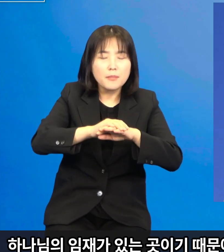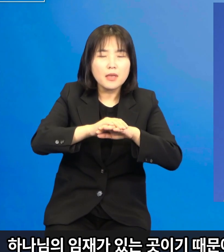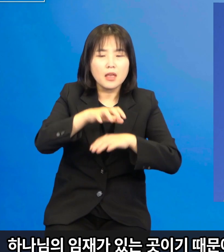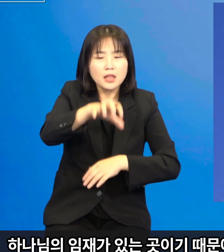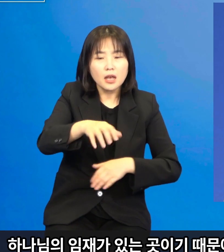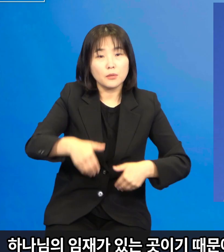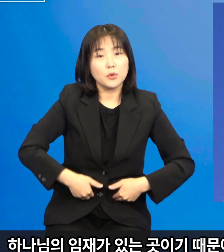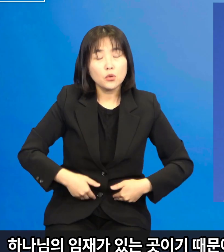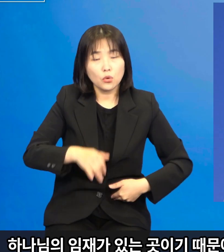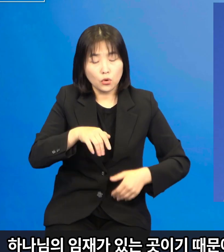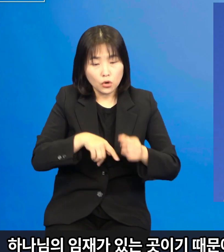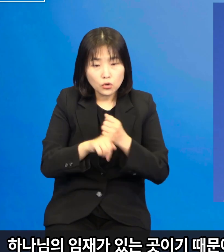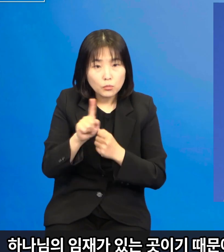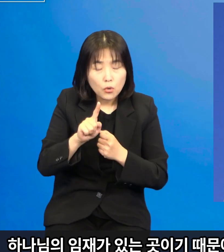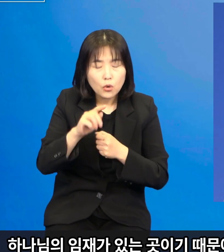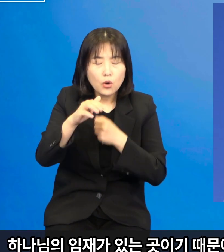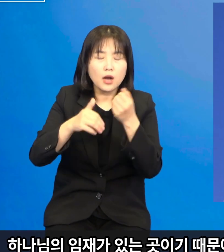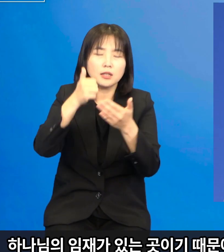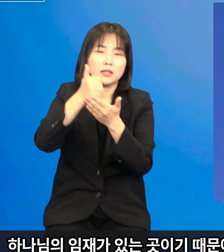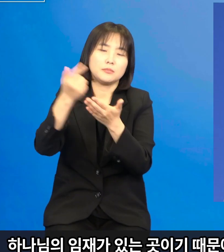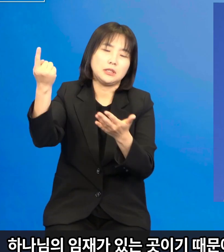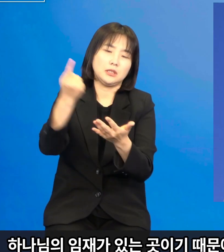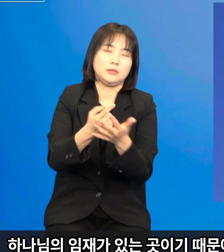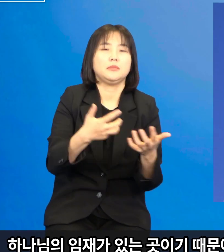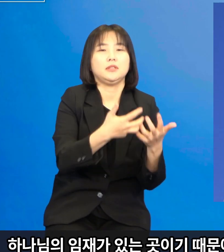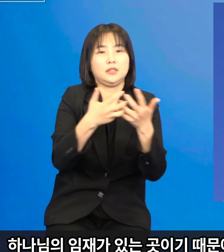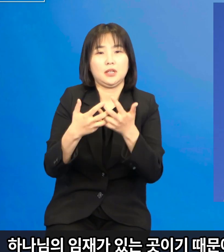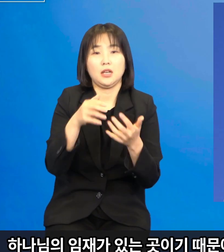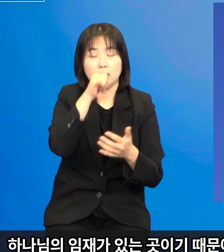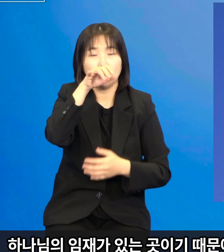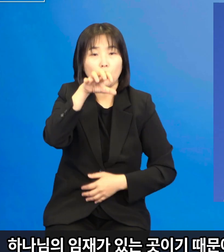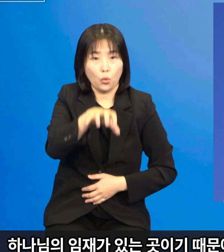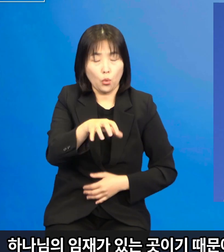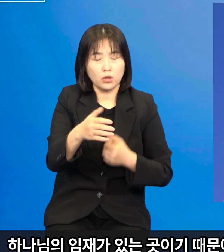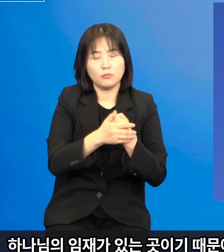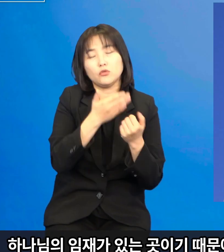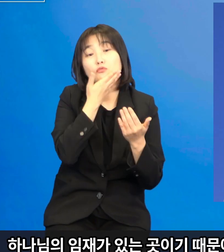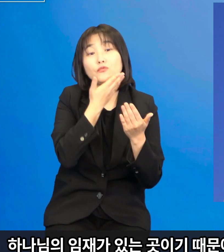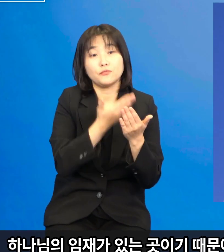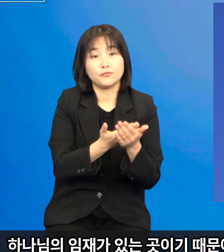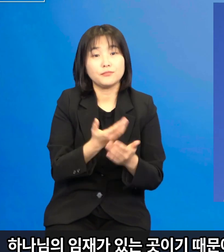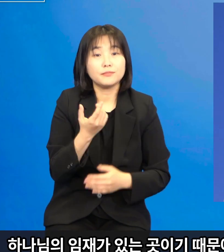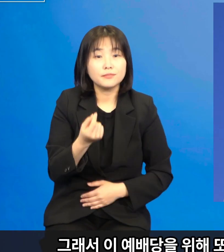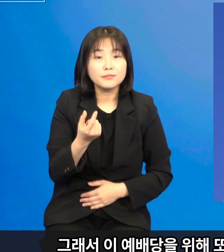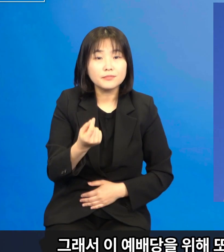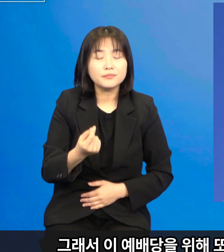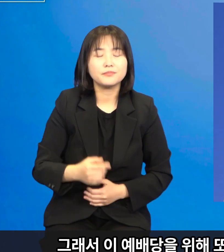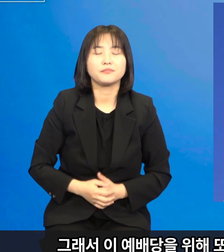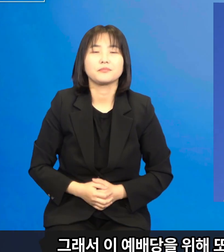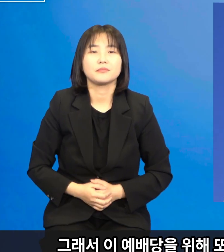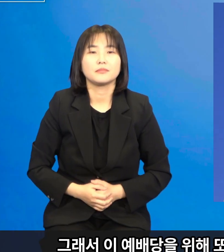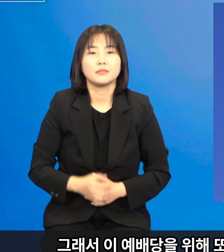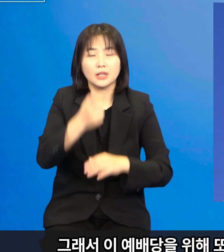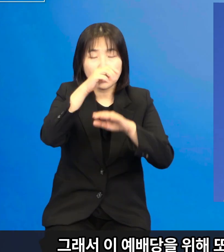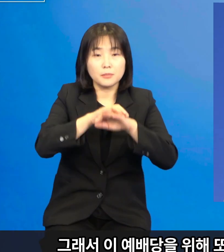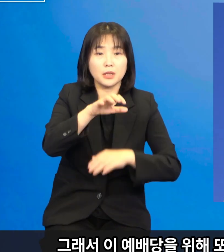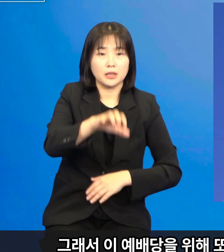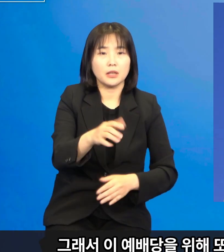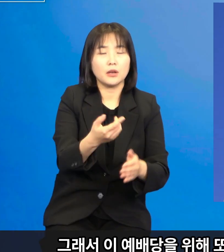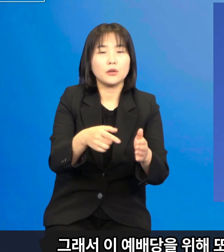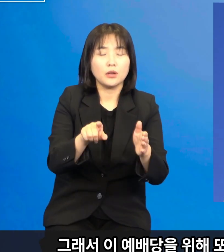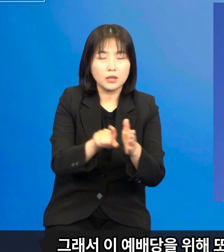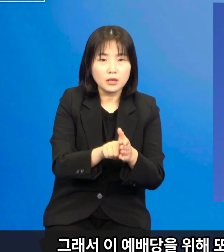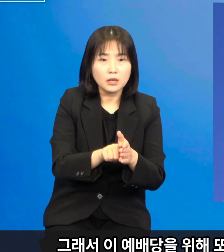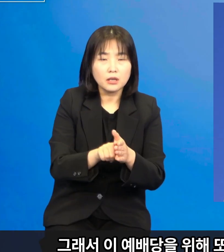찬양하며 하나님의 임재가 있는 곳이기 때문에 예배당도 사실은 귀중한 곳입니다. 그래서 이 예배당을 위해,